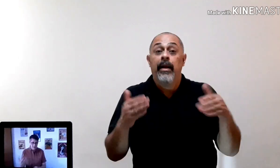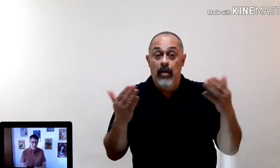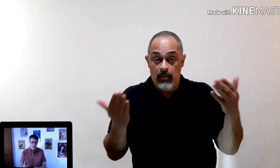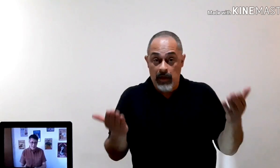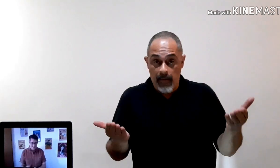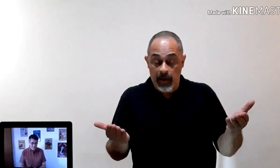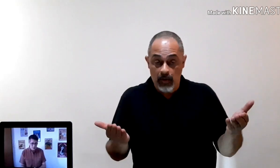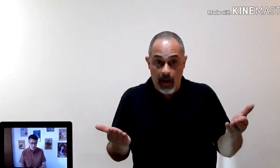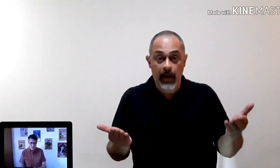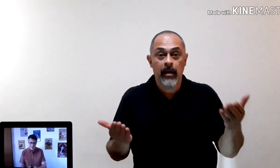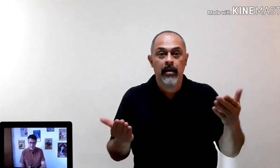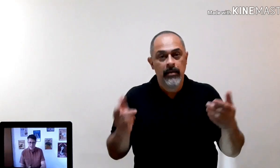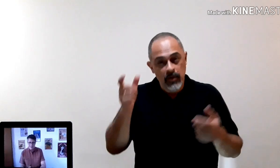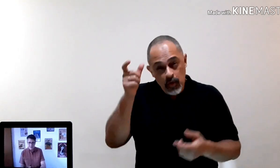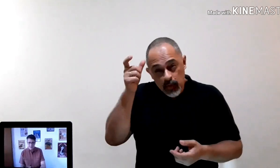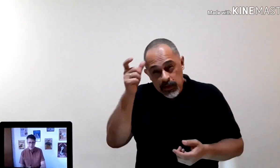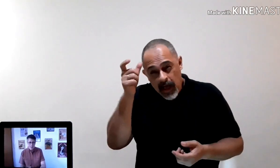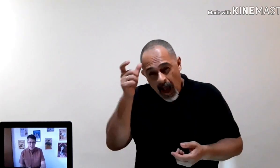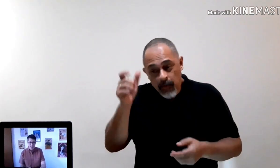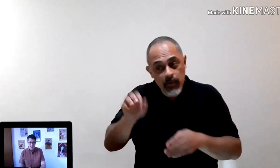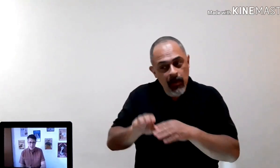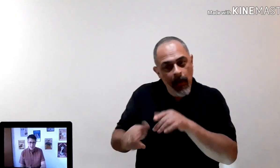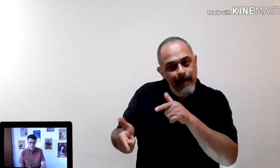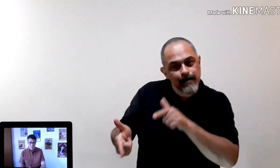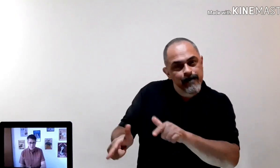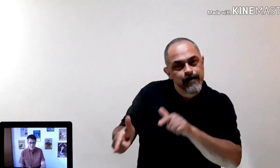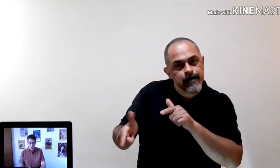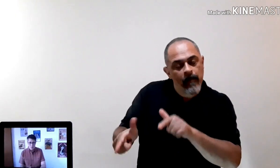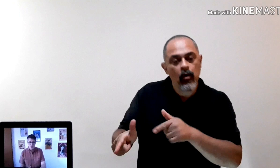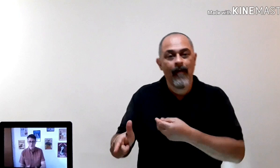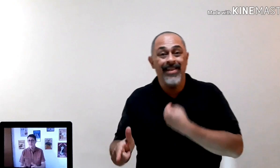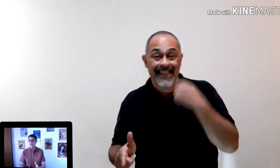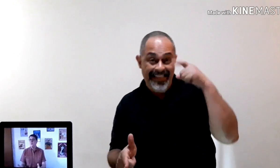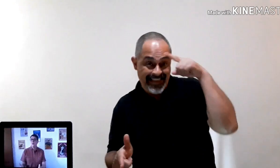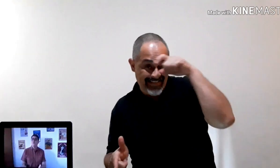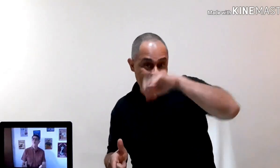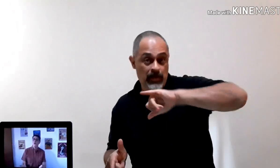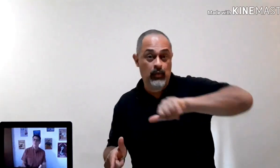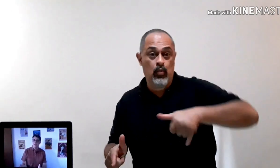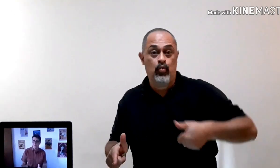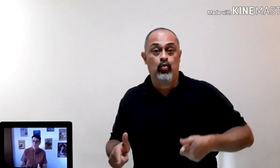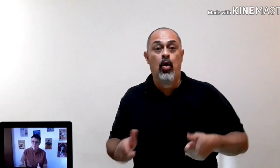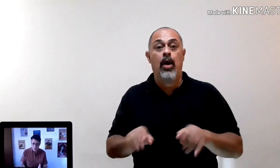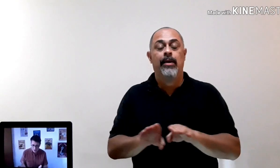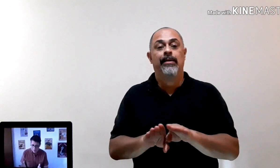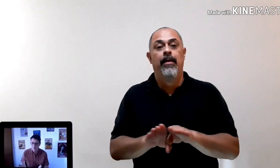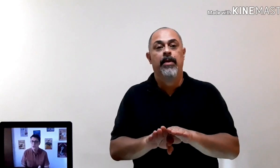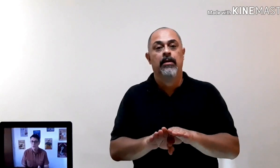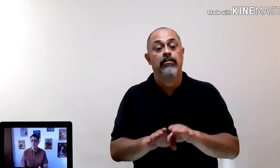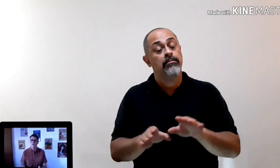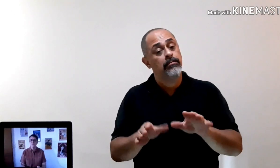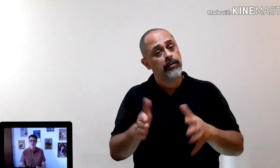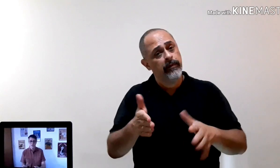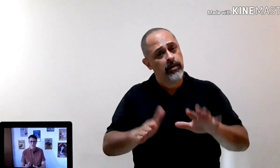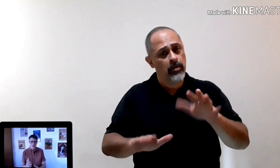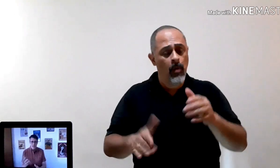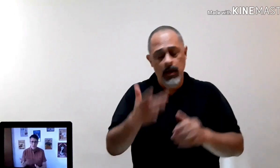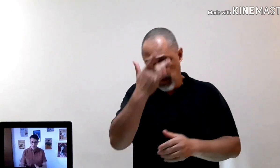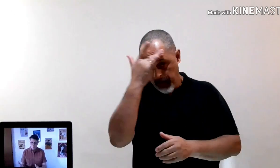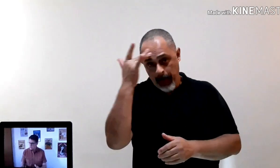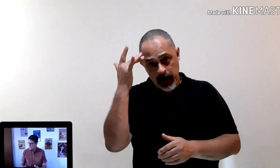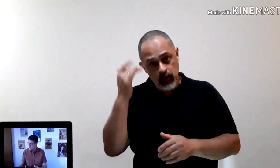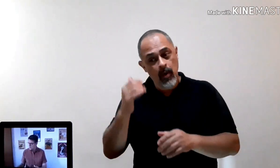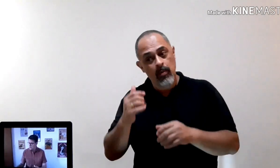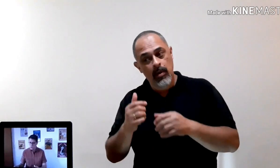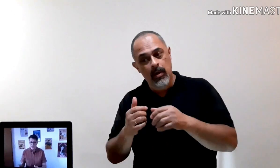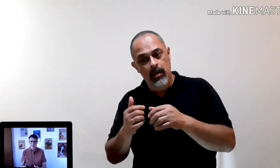ela, através da ação de Satanás aqui. E a aprovação ela pode vir até do próprio homem, também, obviamente, com a supervisão de Deus.